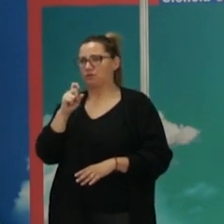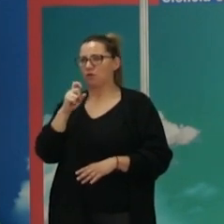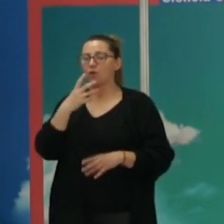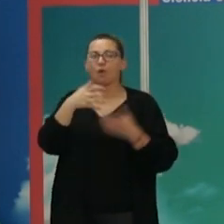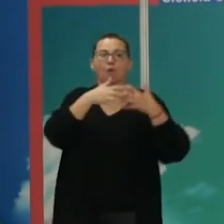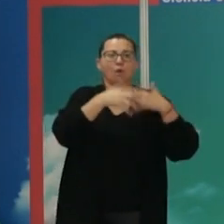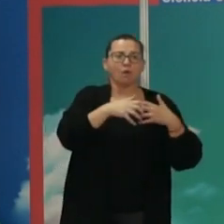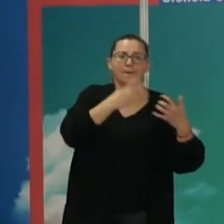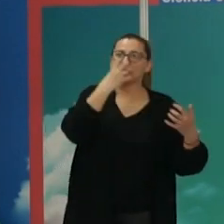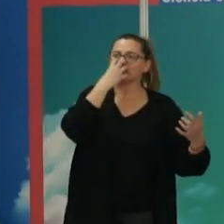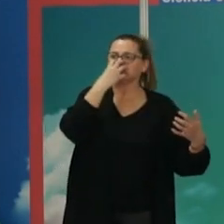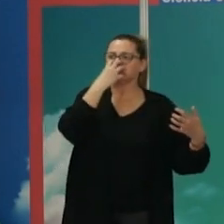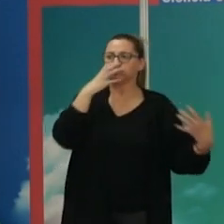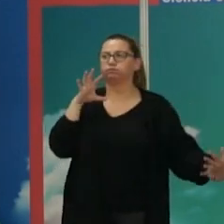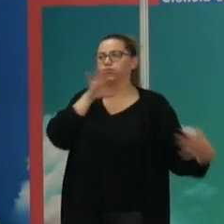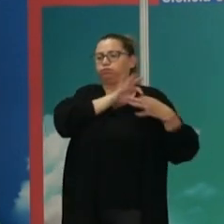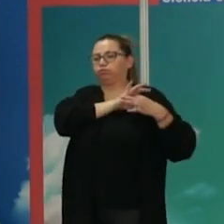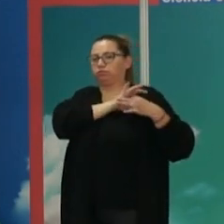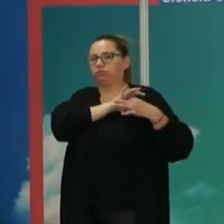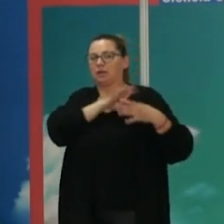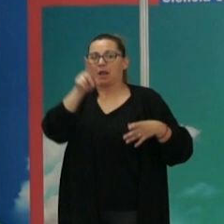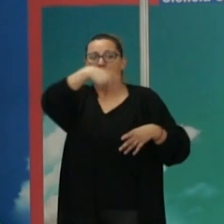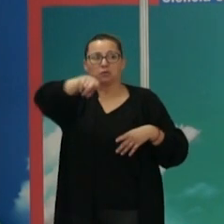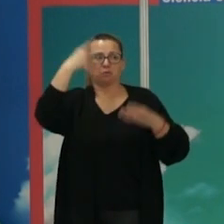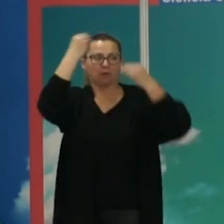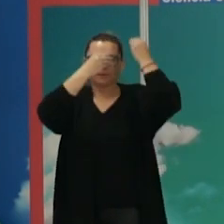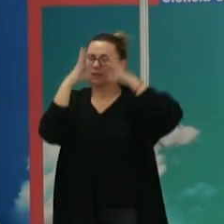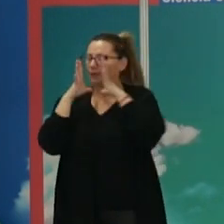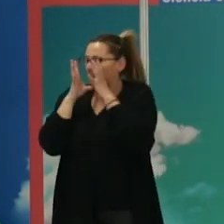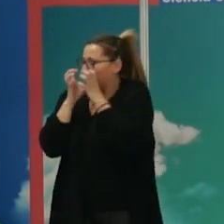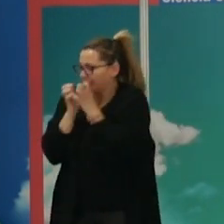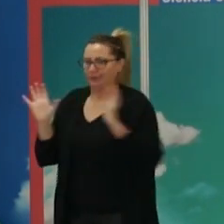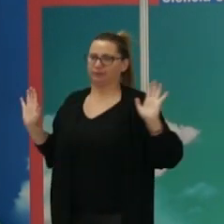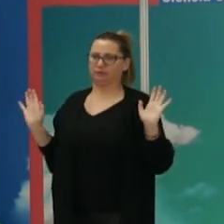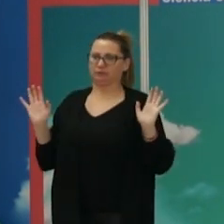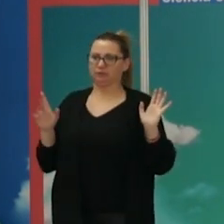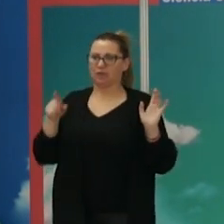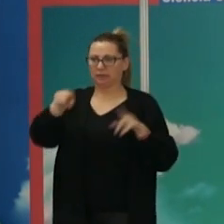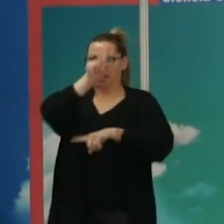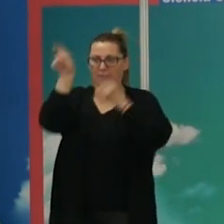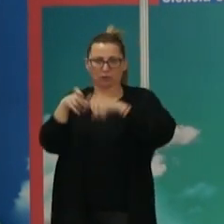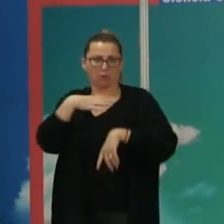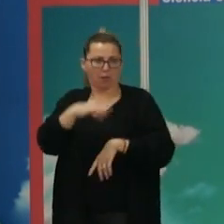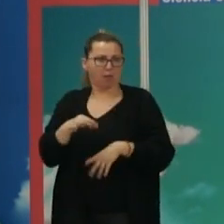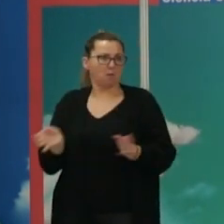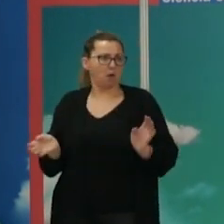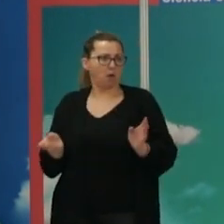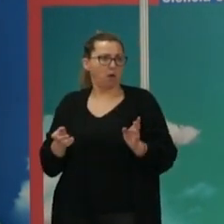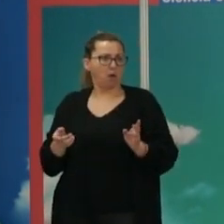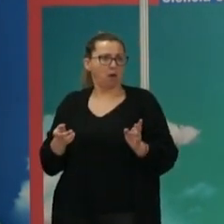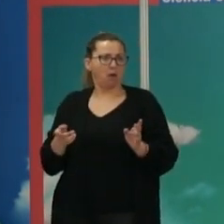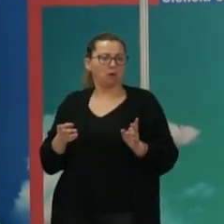Que pueda ser esto inaceptable, que nos parezca una aberración, es una cuestión que podemos discutir como discusión